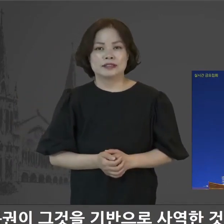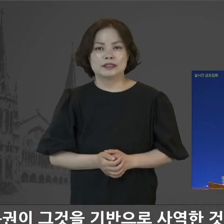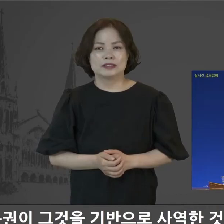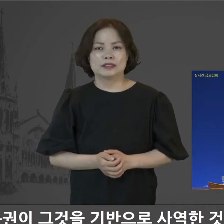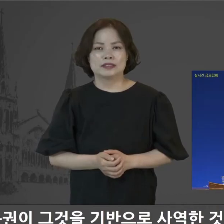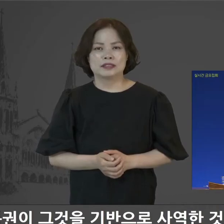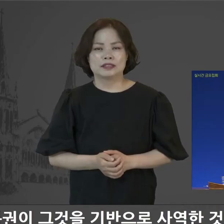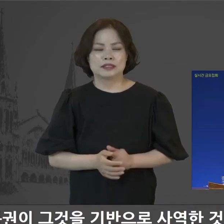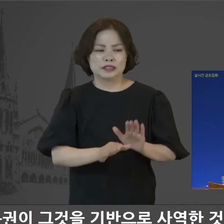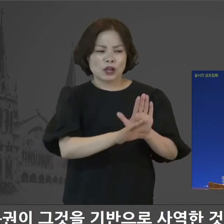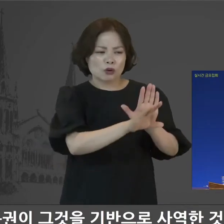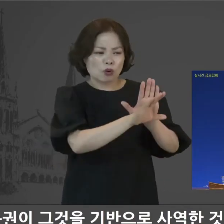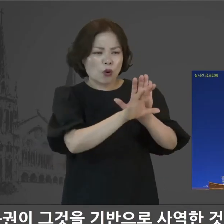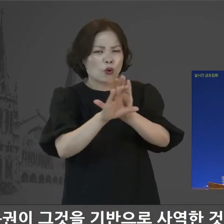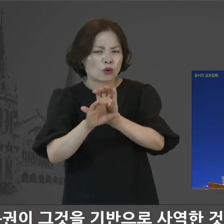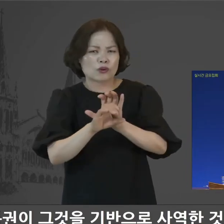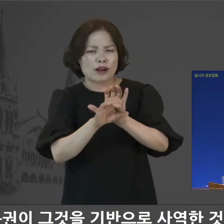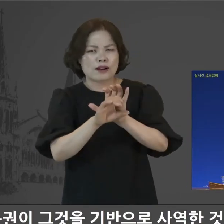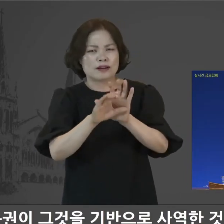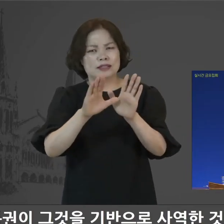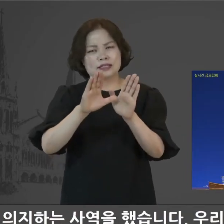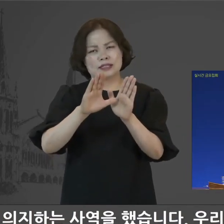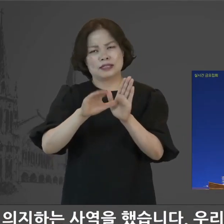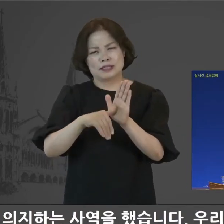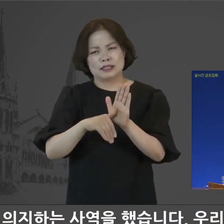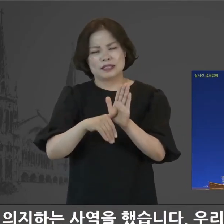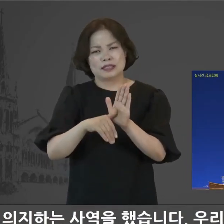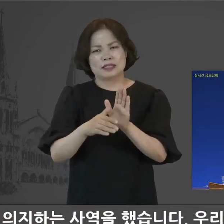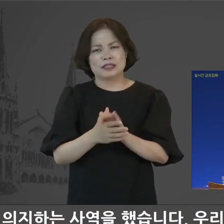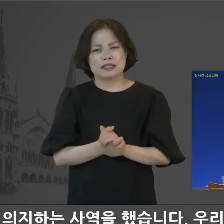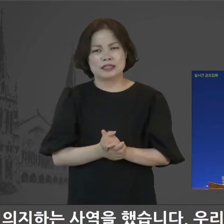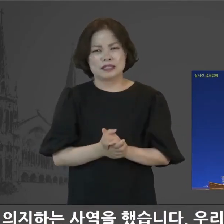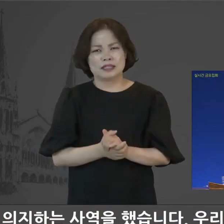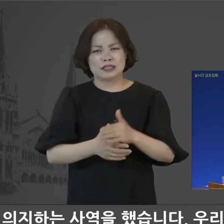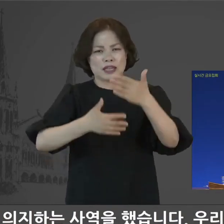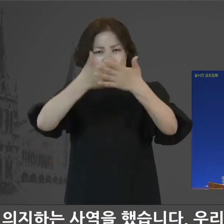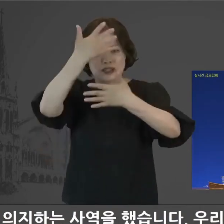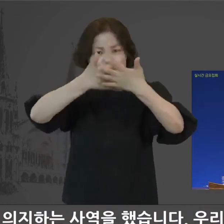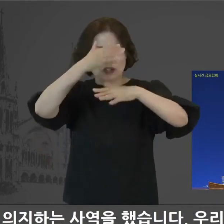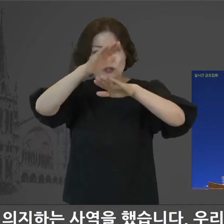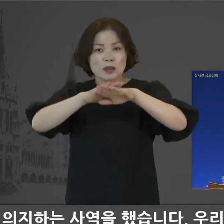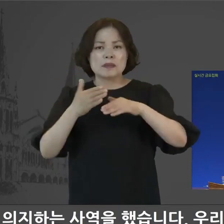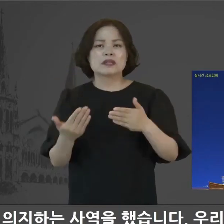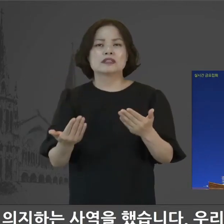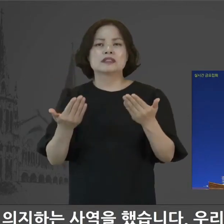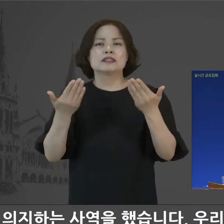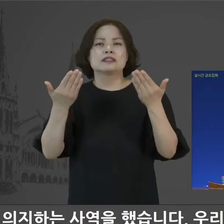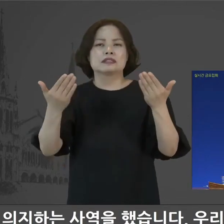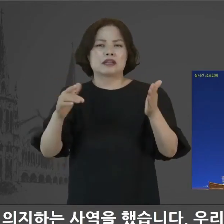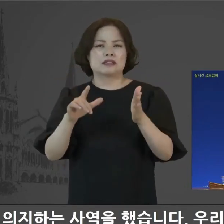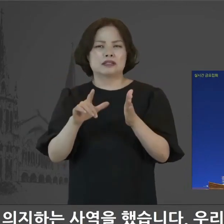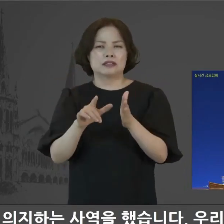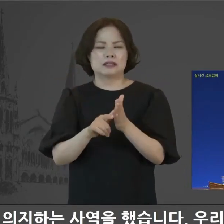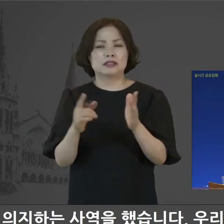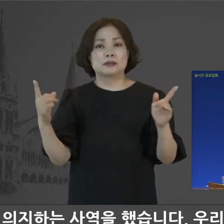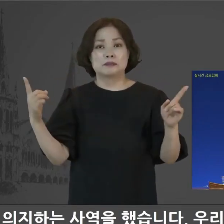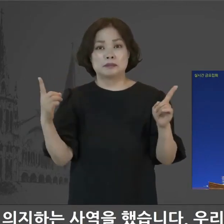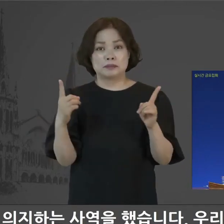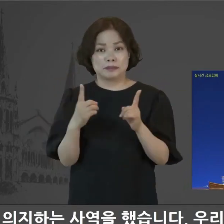이렇게 코로나와 같은 이런 시기, 또 이렇게 비대면으로 예배 드려야 되는 이런 시기를